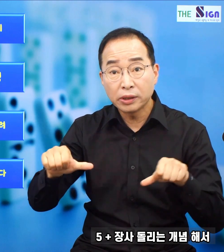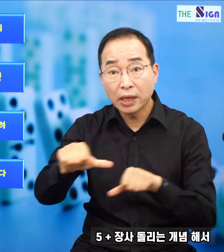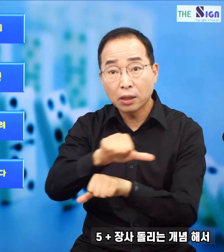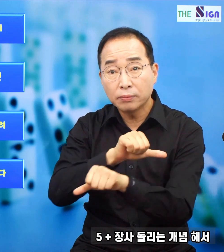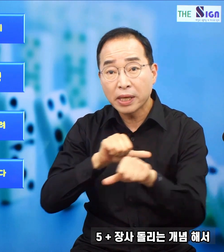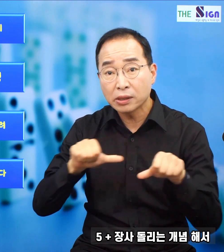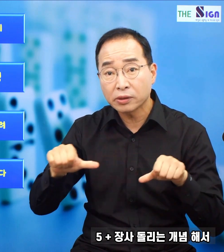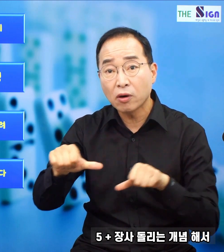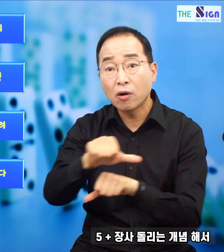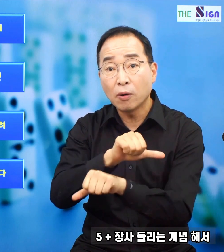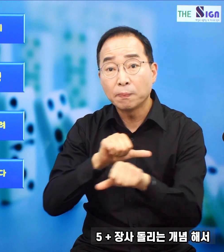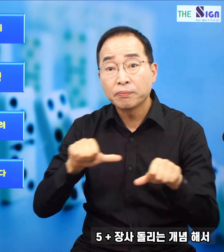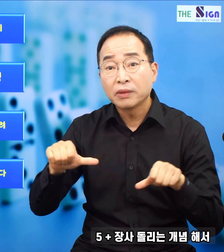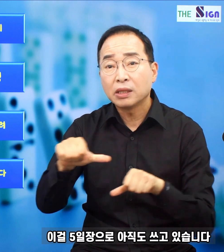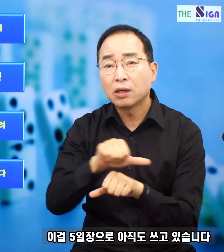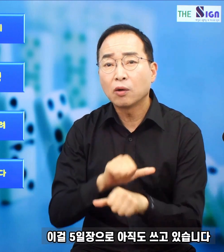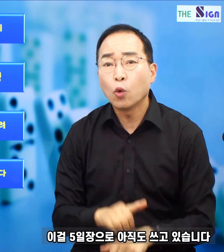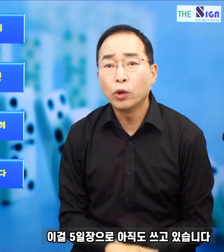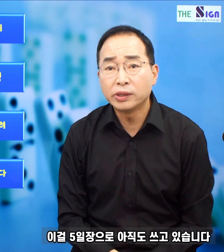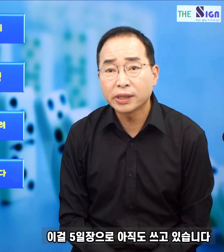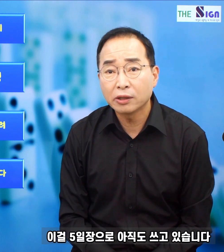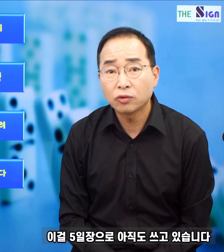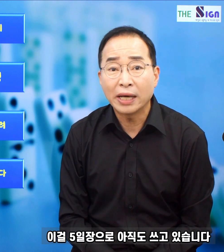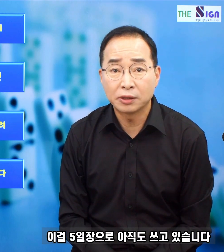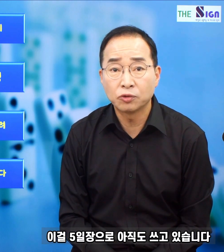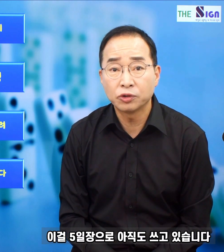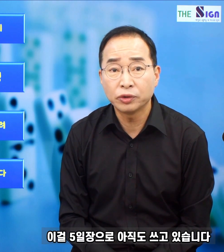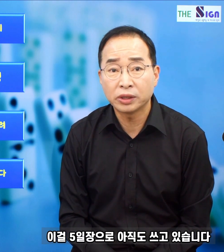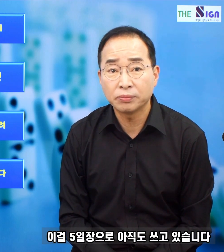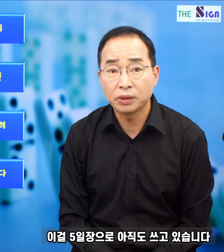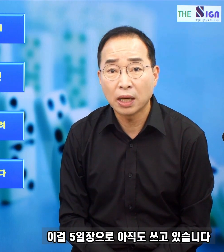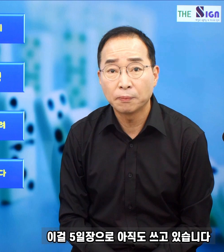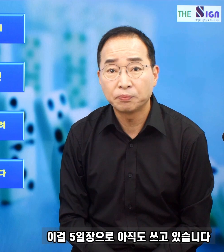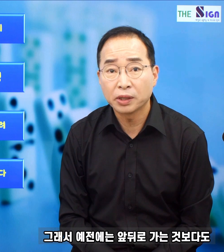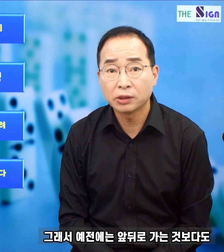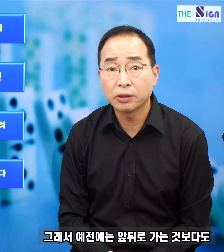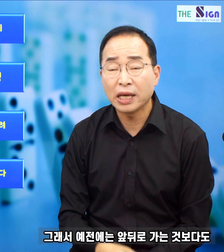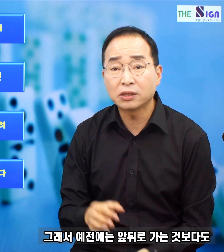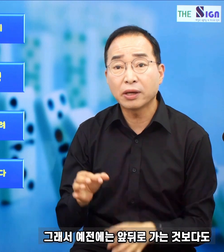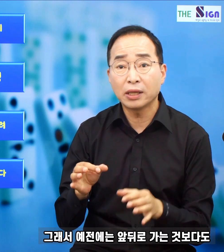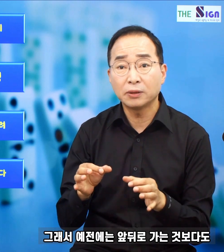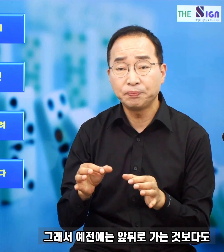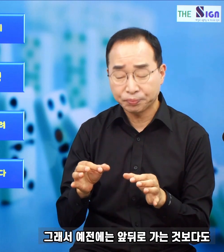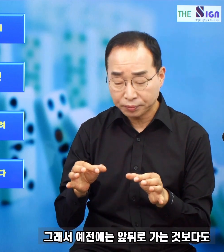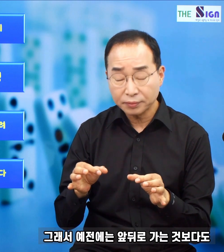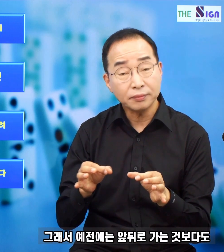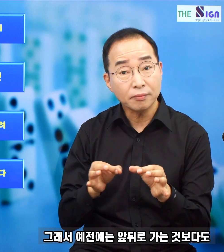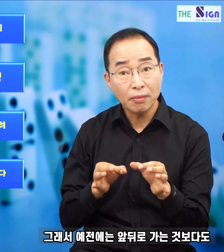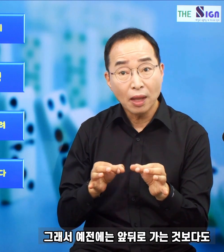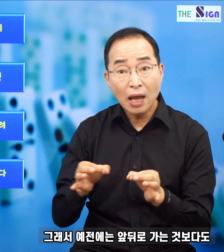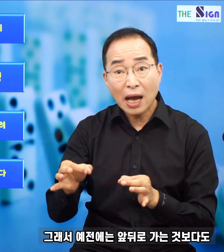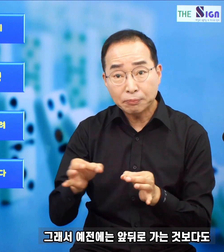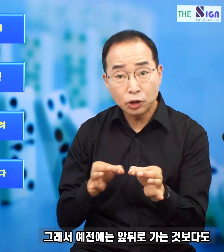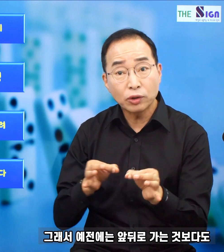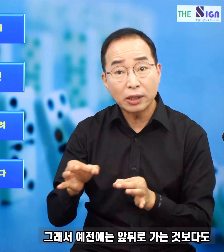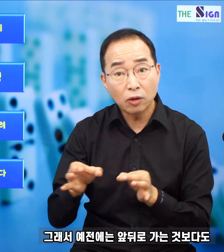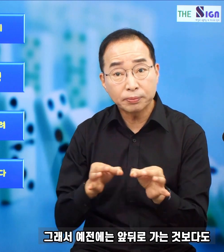개념 해서 이걸 오일장으로 아직도 쓰고 있습니다. 그래서 예전에는 앞뒤로 가는